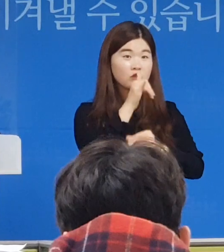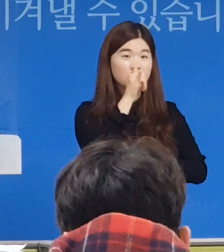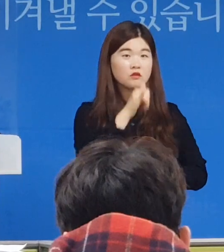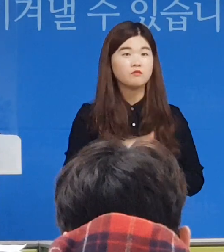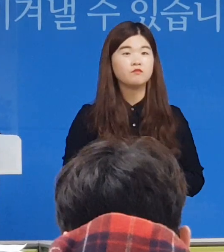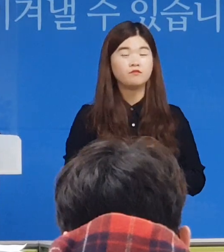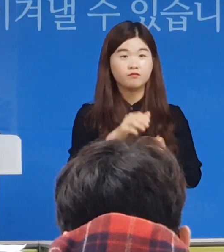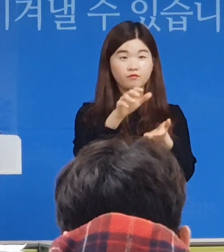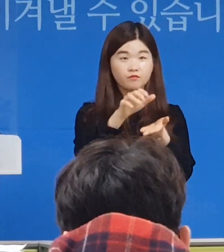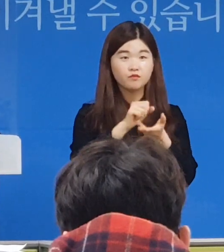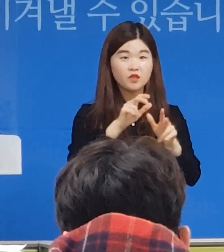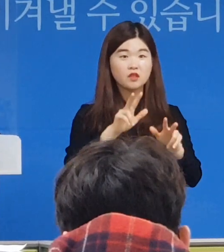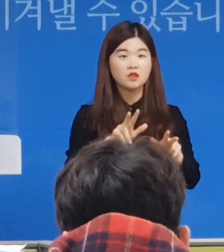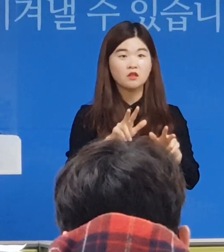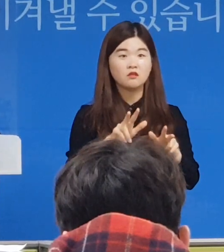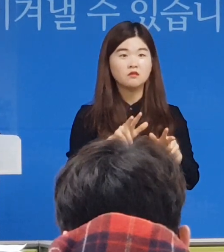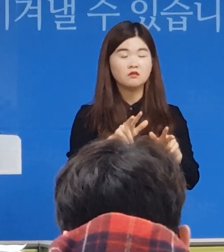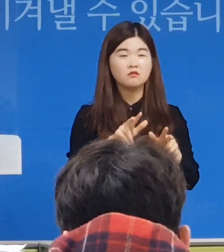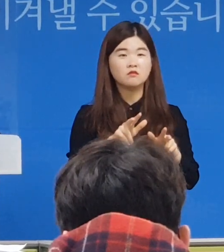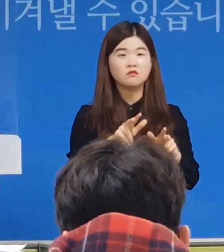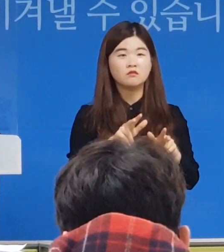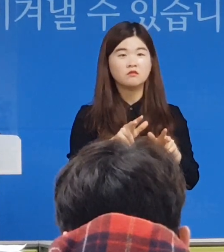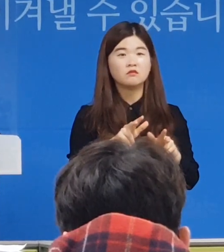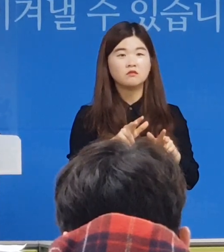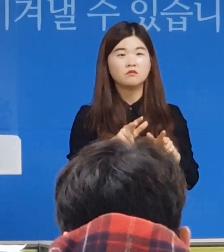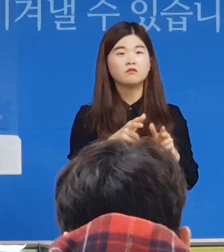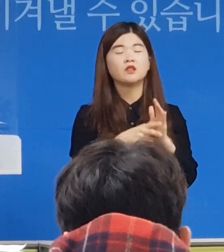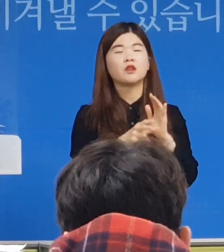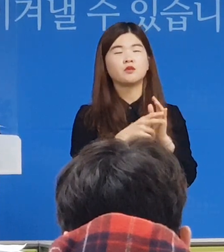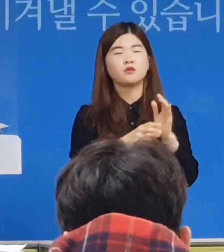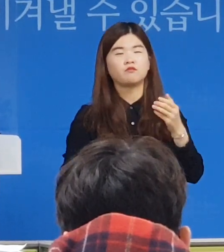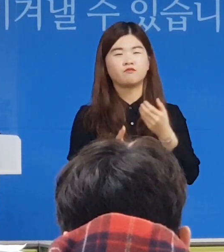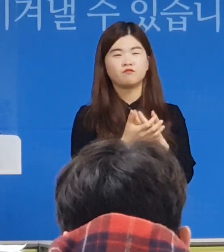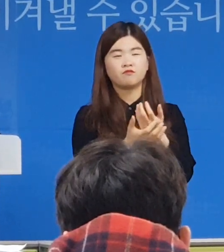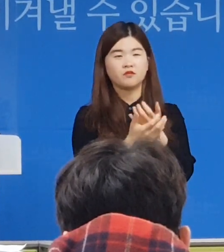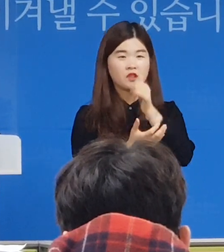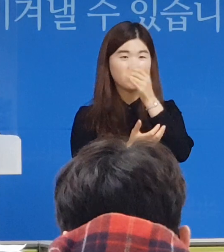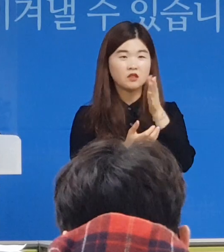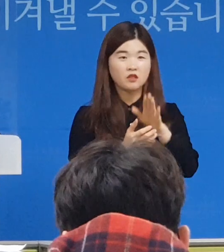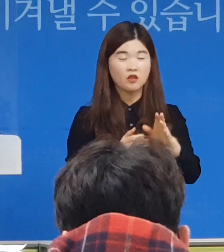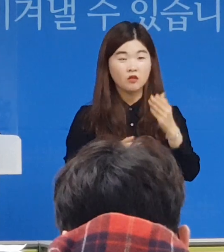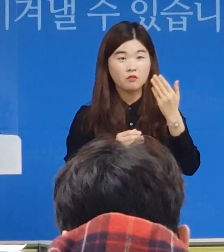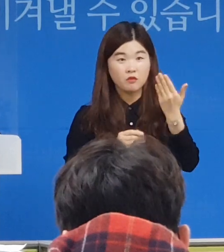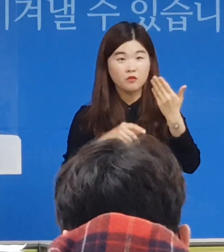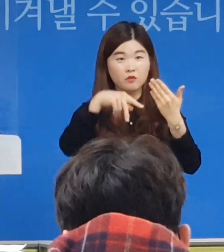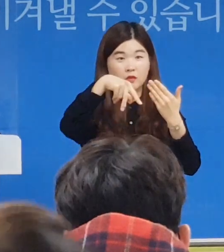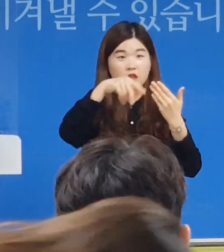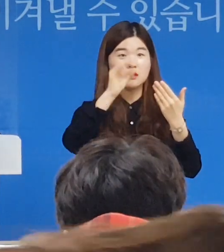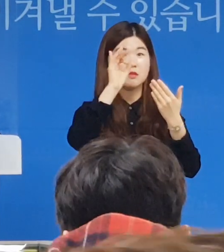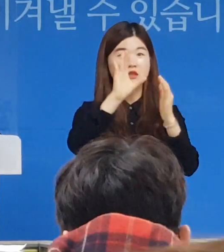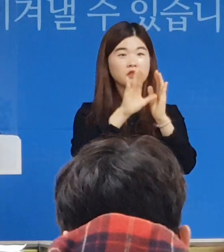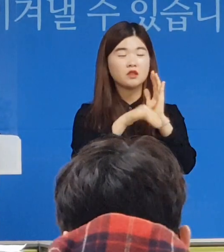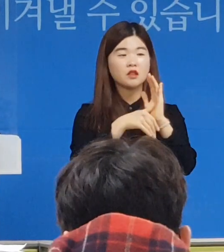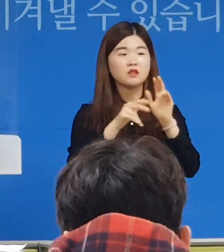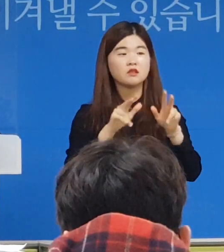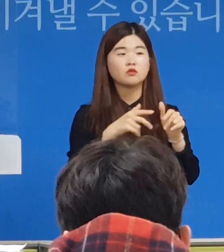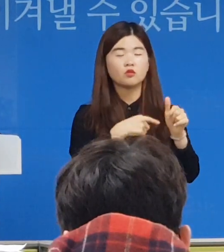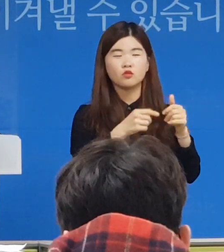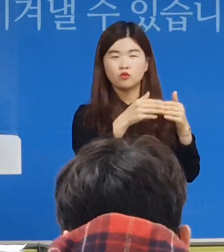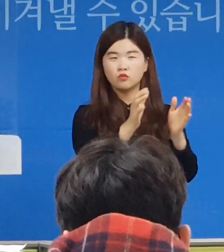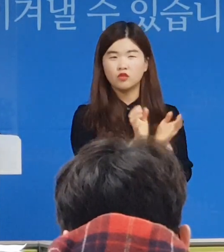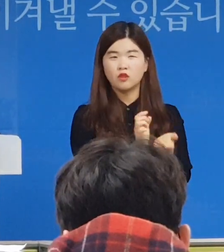참고 지금까지 했던 자료를 전부 첨부했는데요. 이 중에 그 9페이지에 보시면 이 교육부가